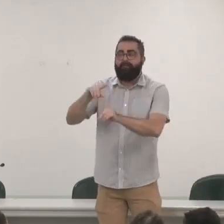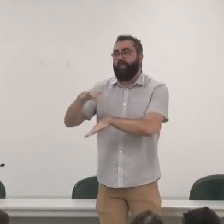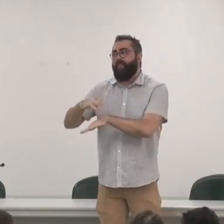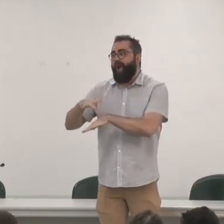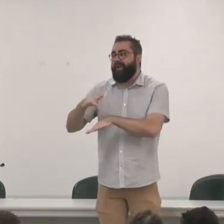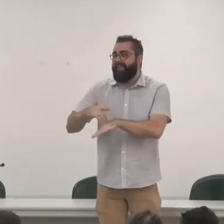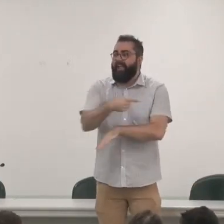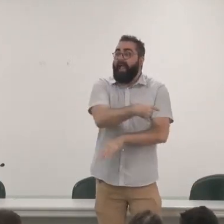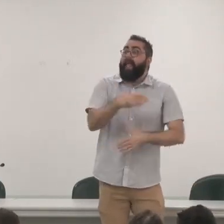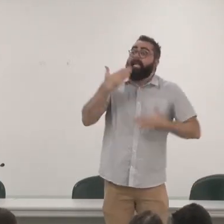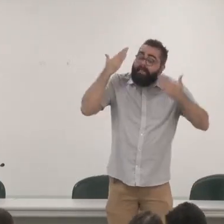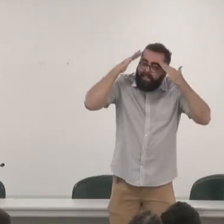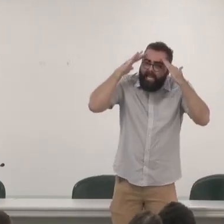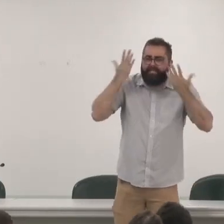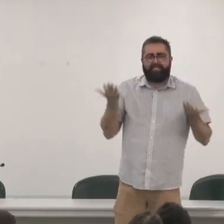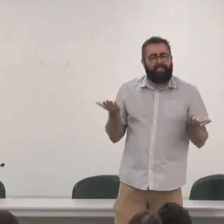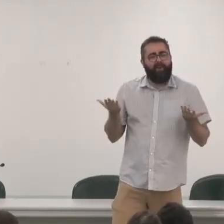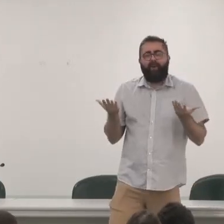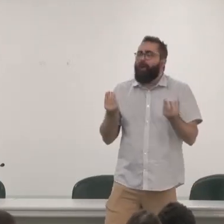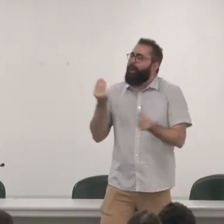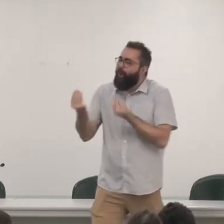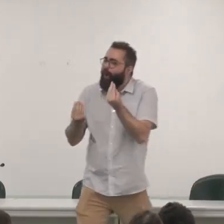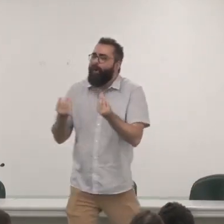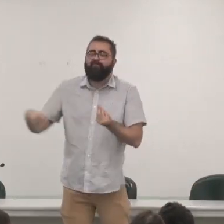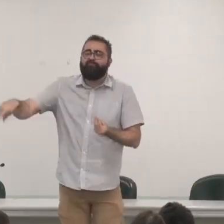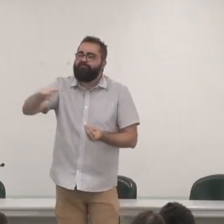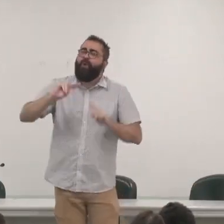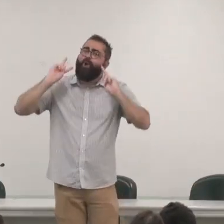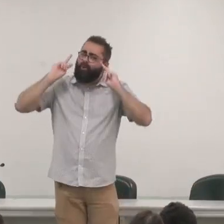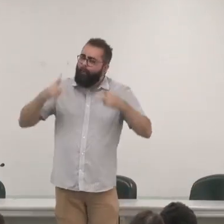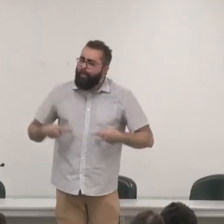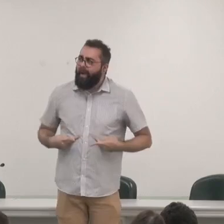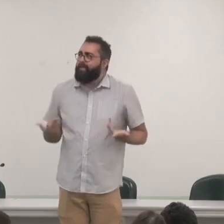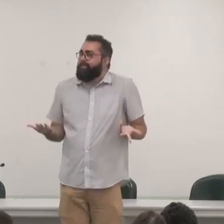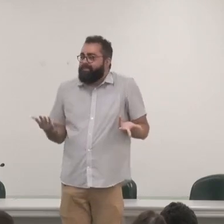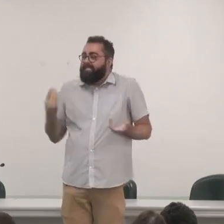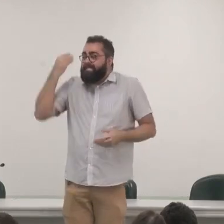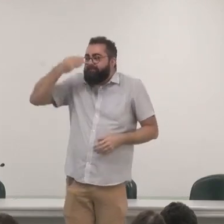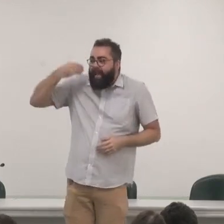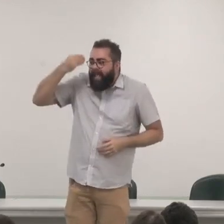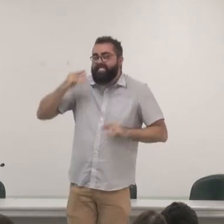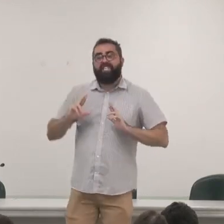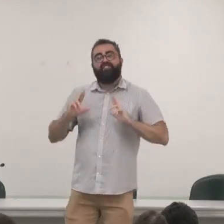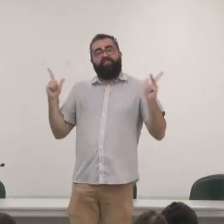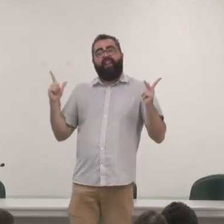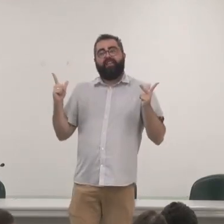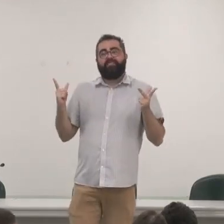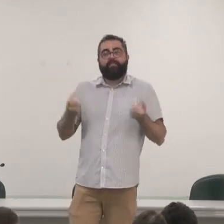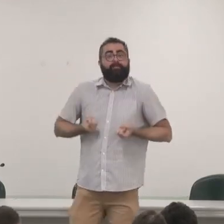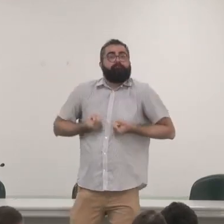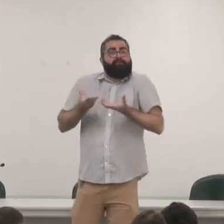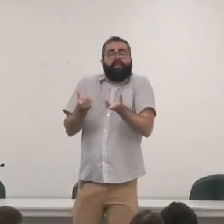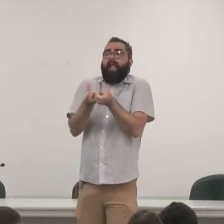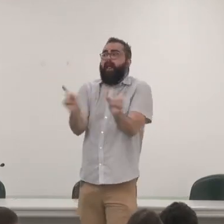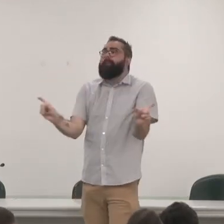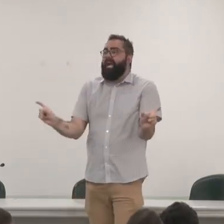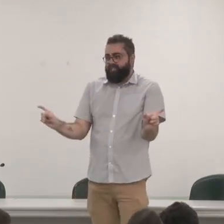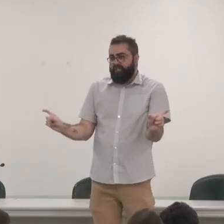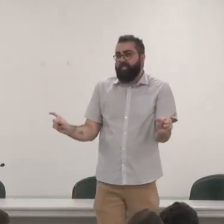Então, nós temos outros tipos de toque também. Então, veja só, para compreensão enquanto experiência humana, né? Enquanto